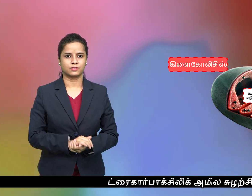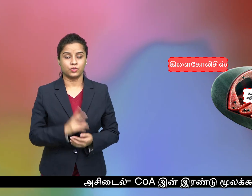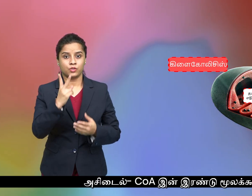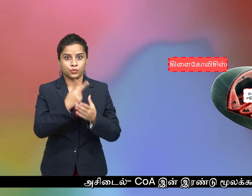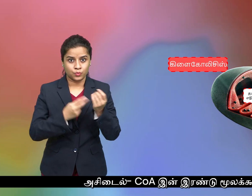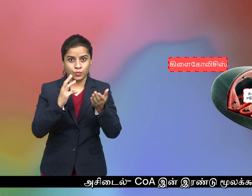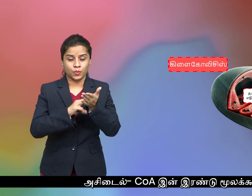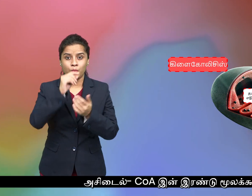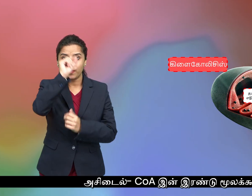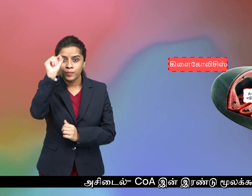அசிட்டைல்